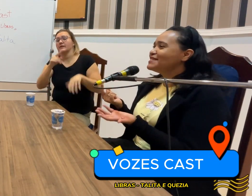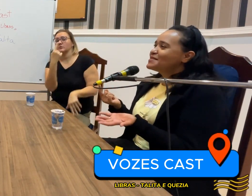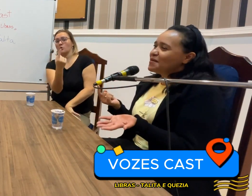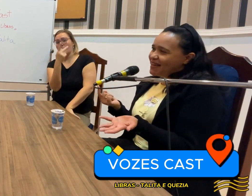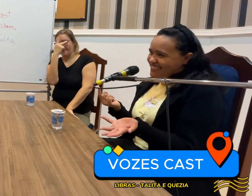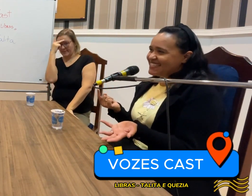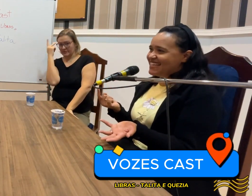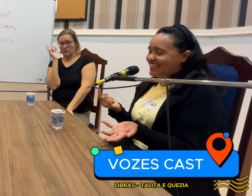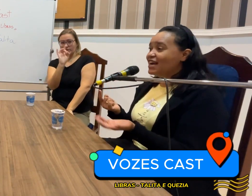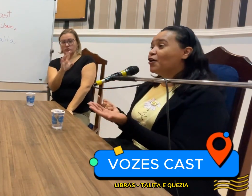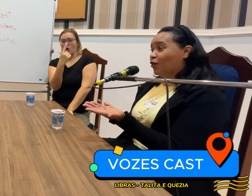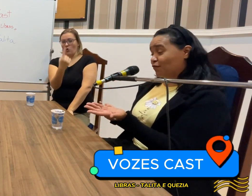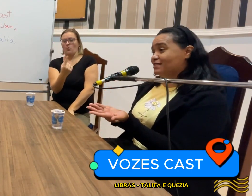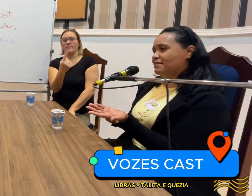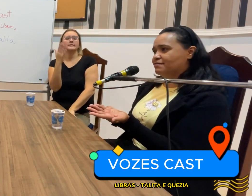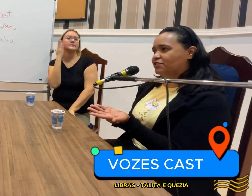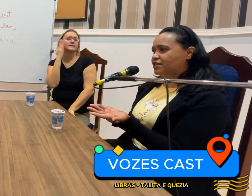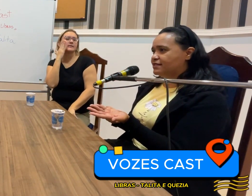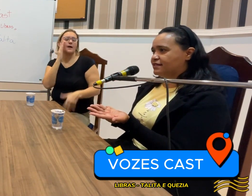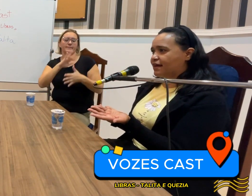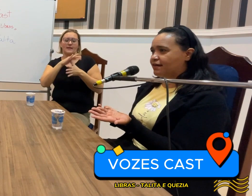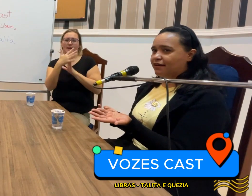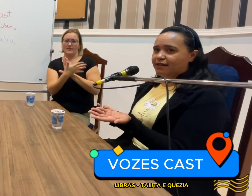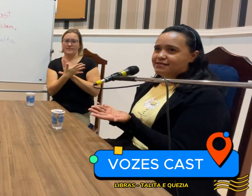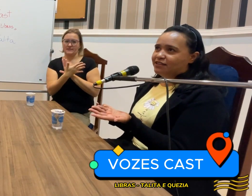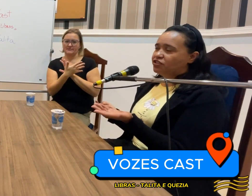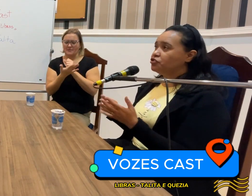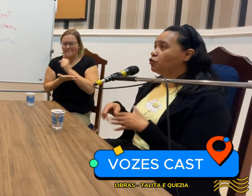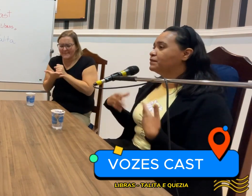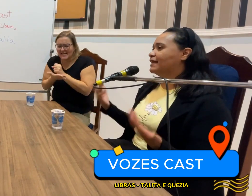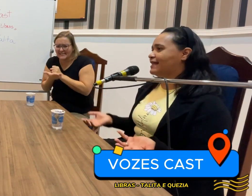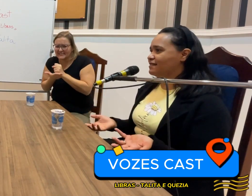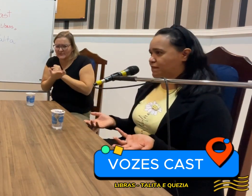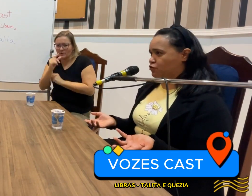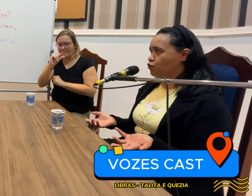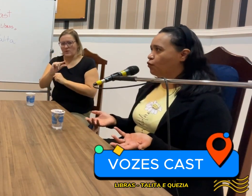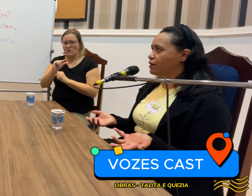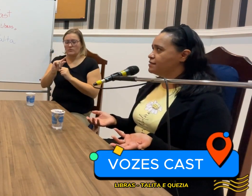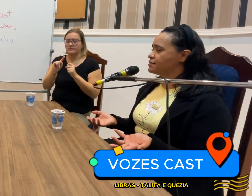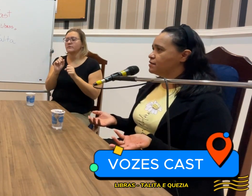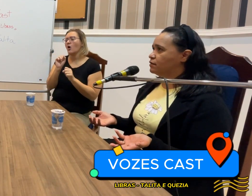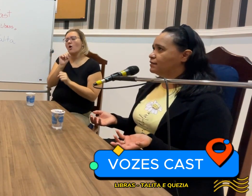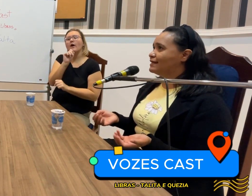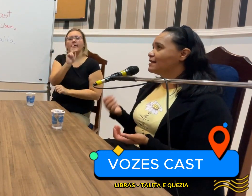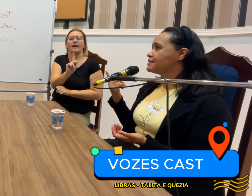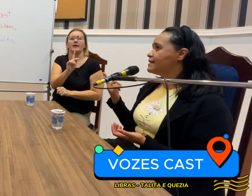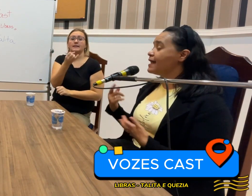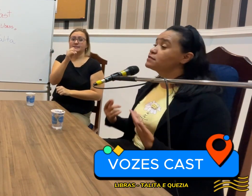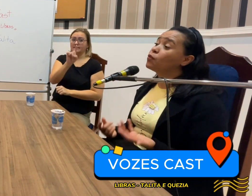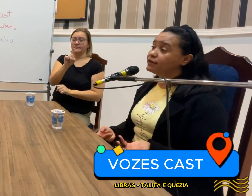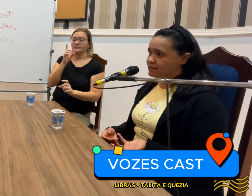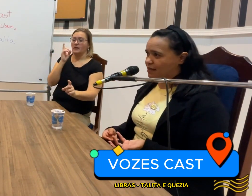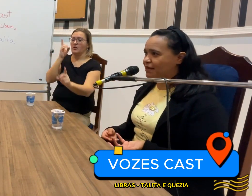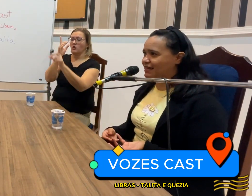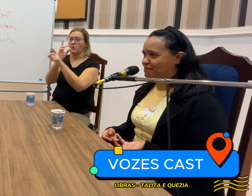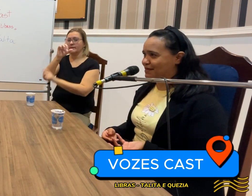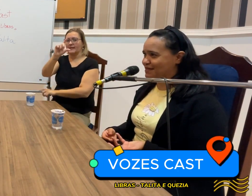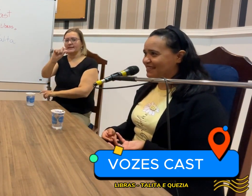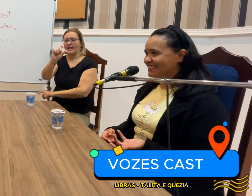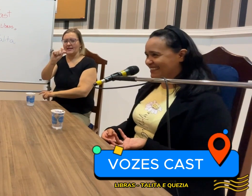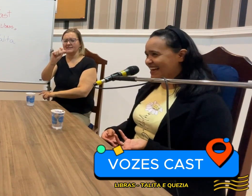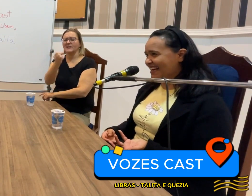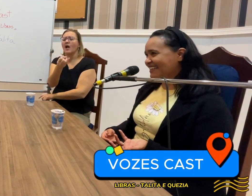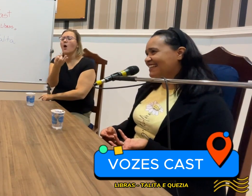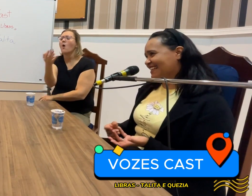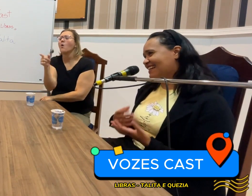Muitas vezes começa assim, como você mesma disse, né? Se a gente encontrar 10 pessoas, das 10, quantas sabem